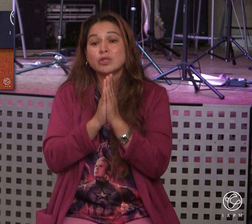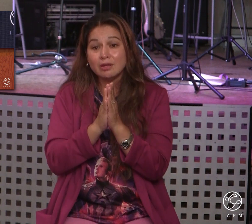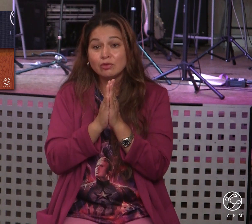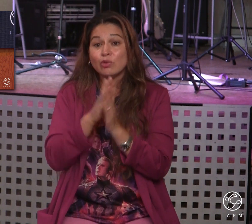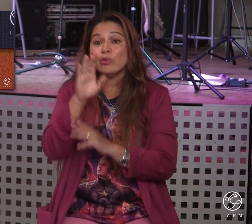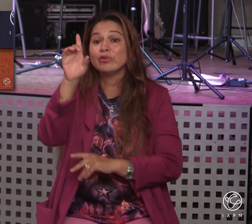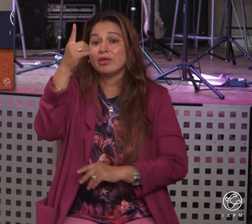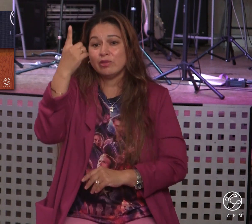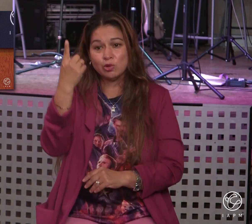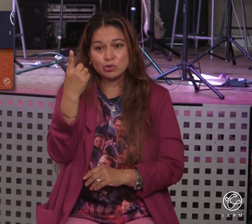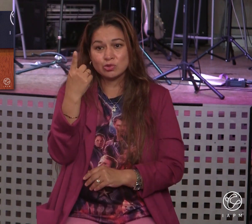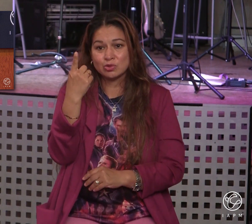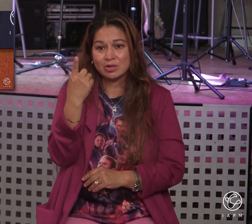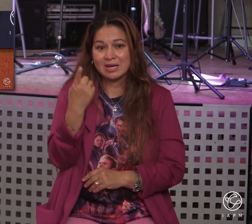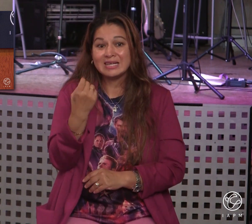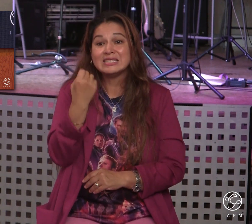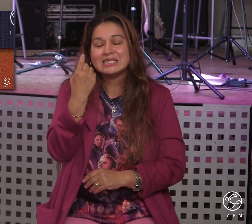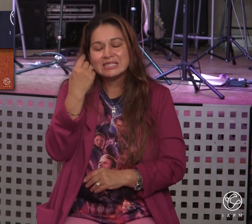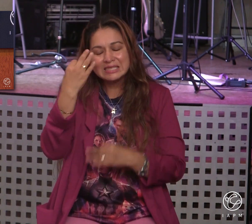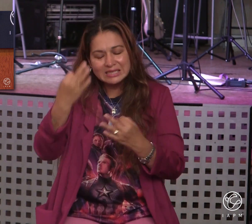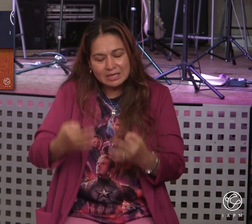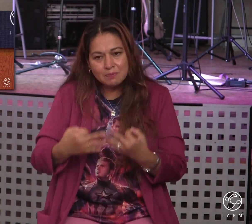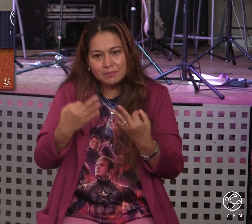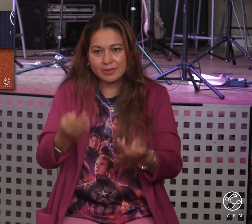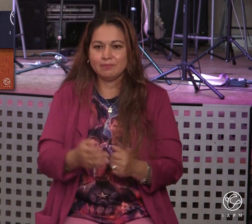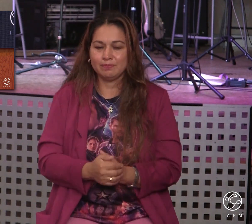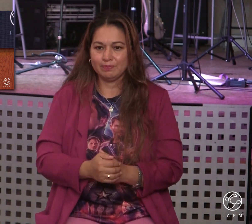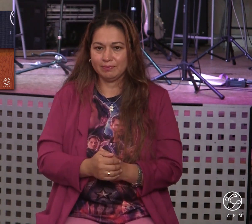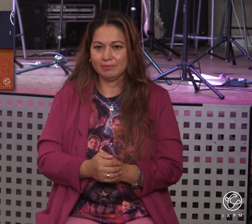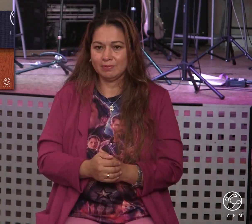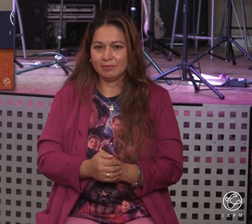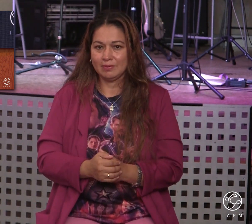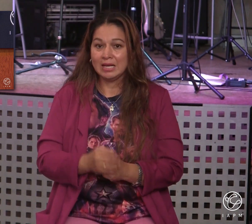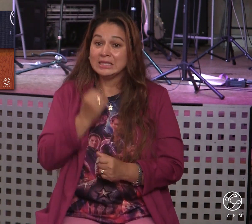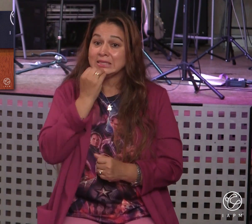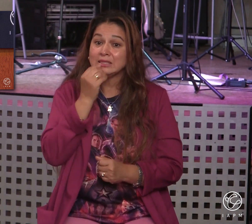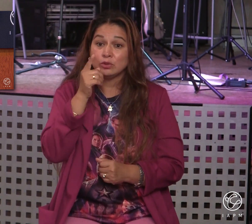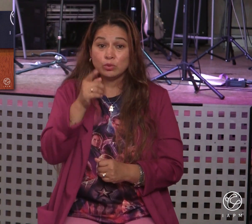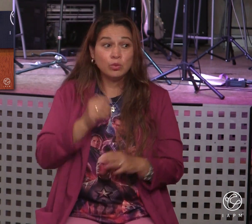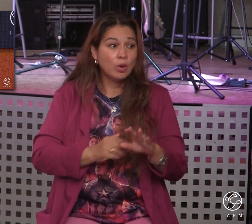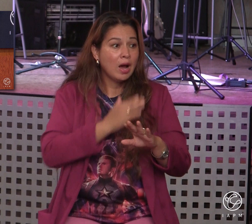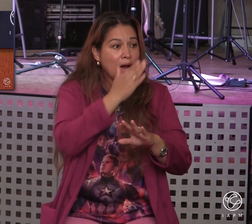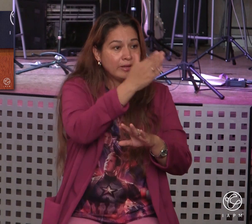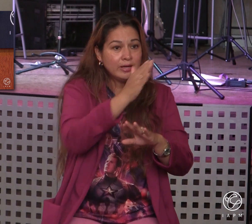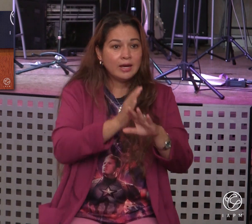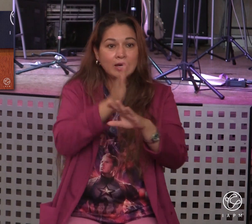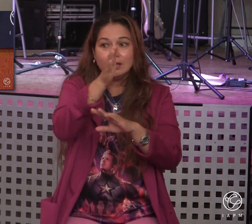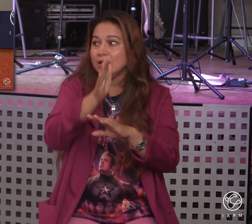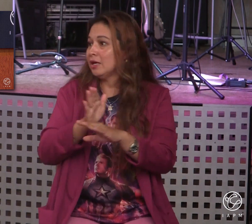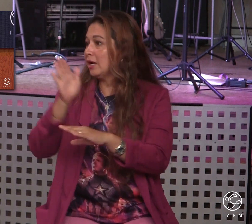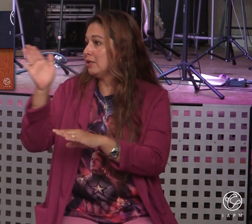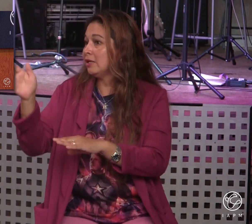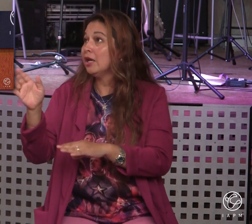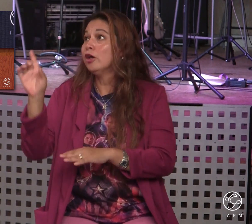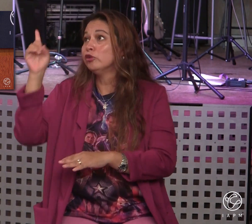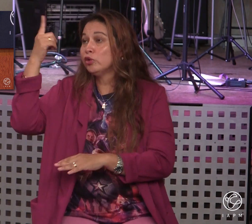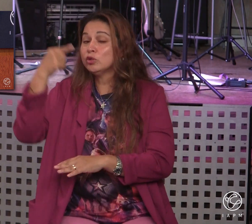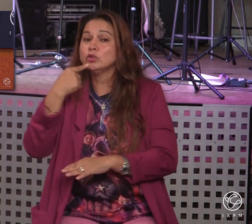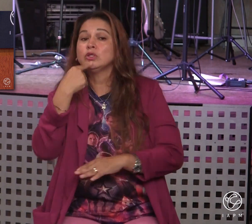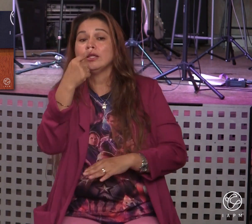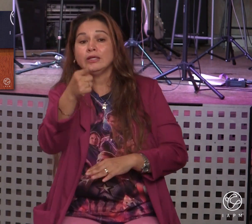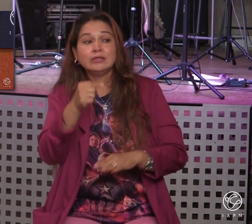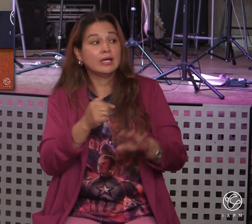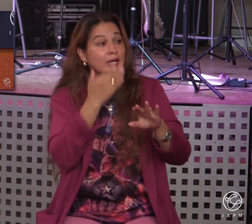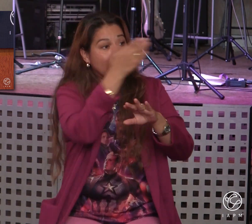vaya, cuándo quiere que vaya, si Él no viene conmigo, jamás podré llegar a donde Él me ha dicho que debo de